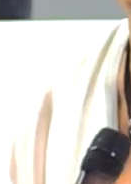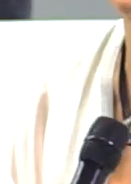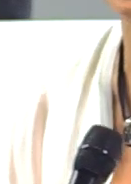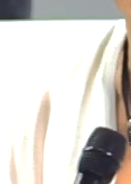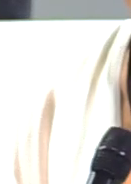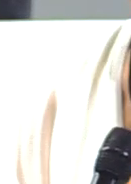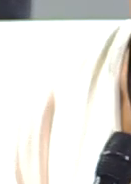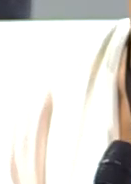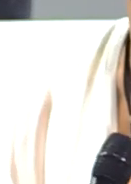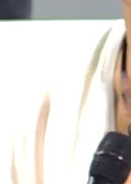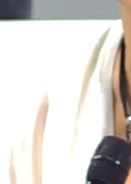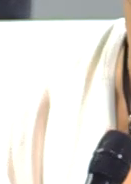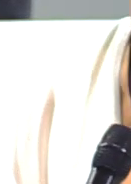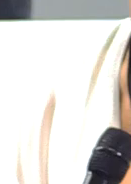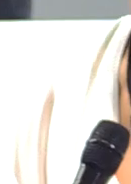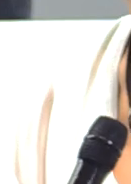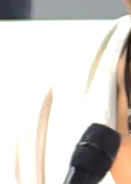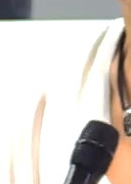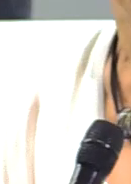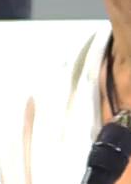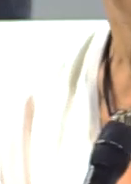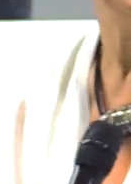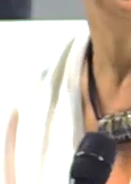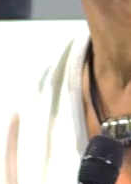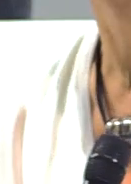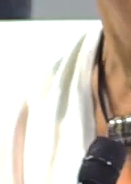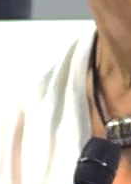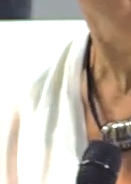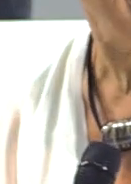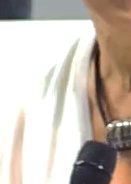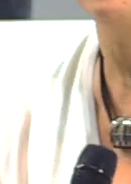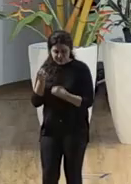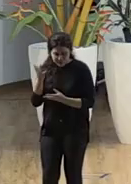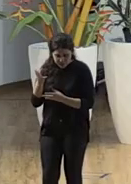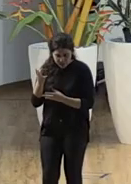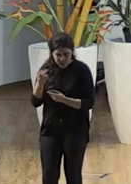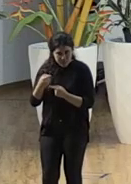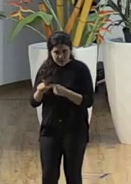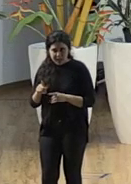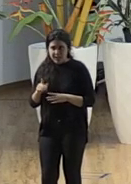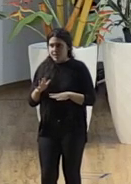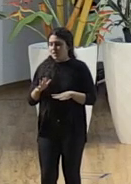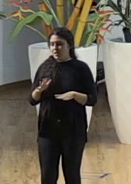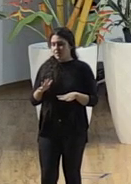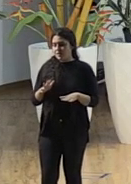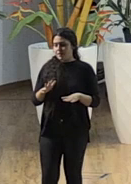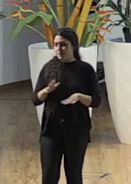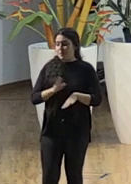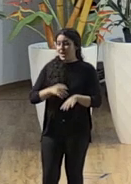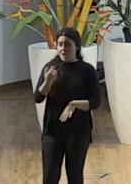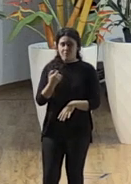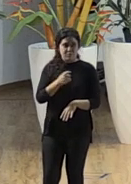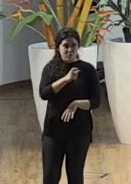Pero una actividad que se plantea como reflexión en voz alta frente a un público